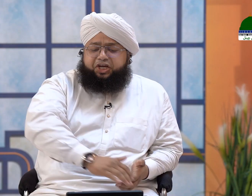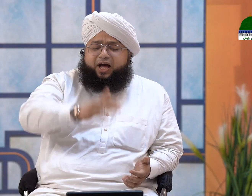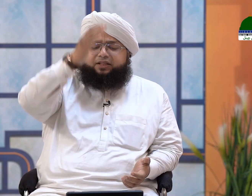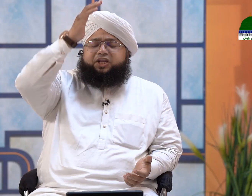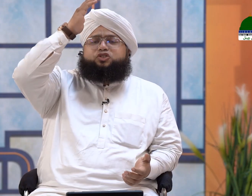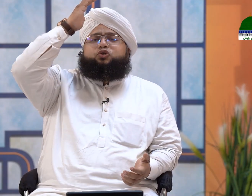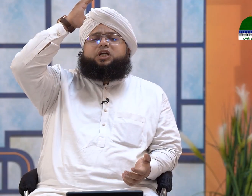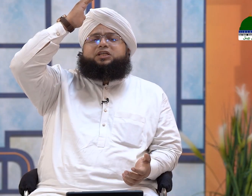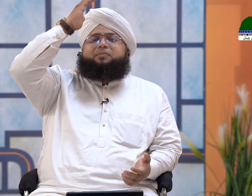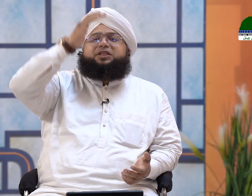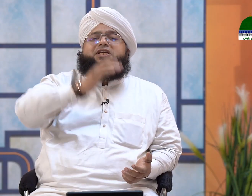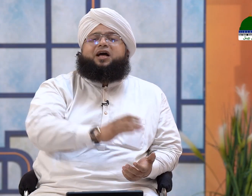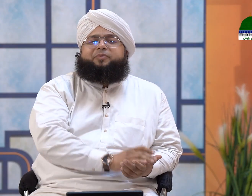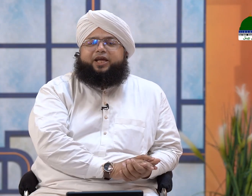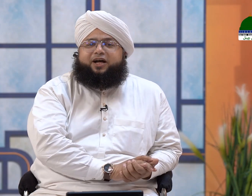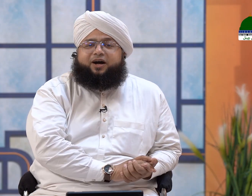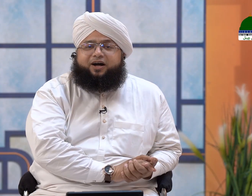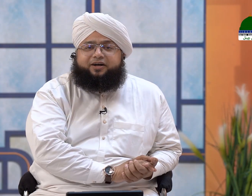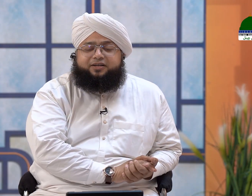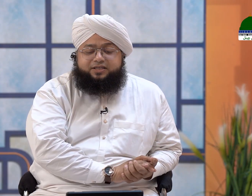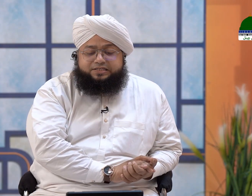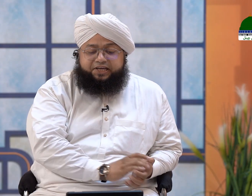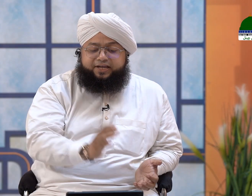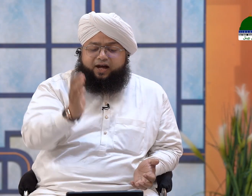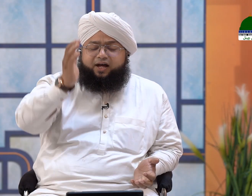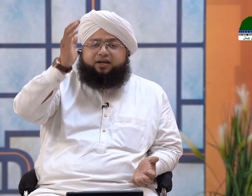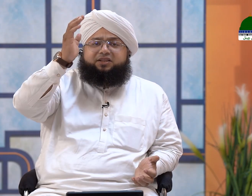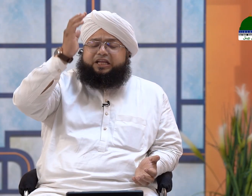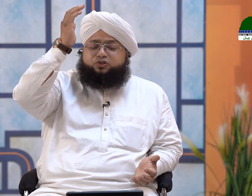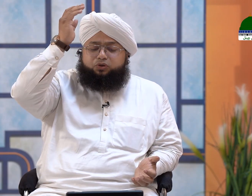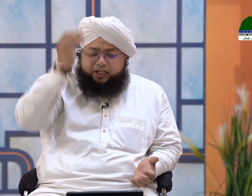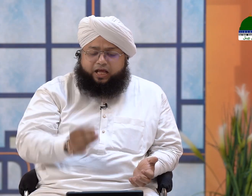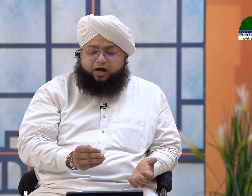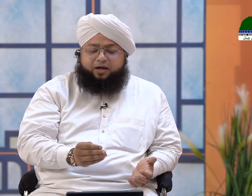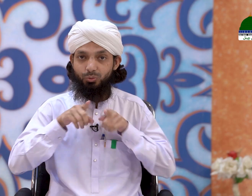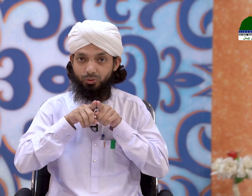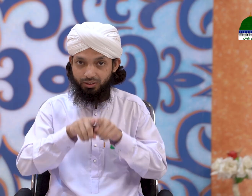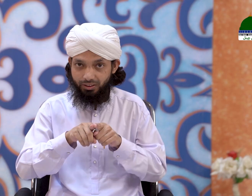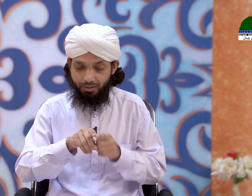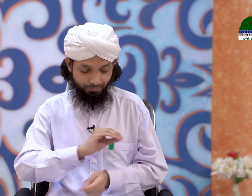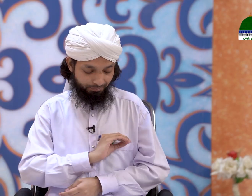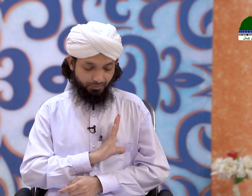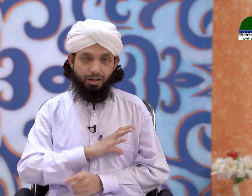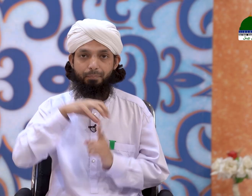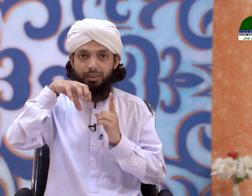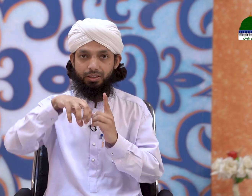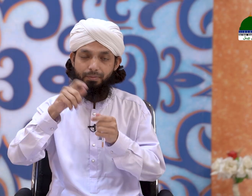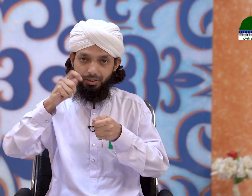سینہ تیری سنت کا مدینہ بنے آقا، سینہ تیری سنت کا مدینہ بنے آقا، جنت